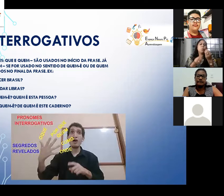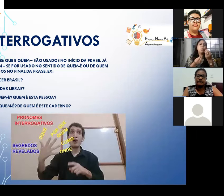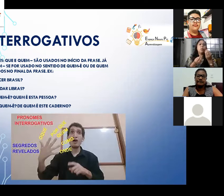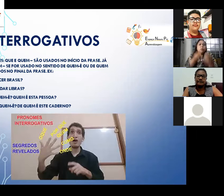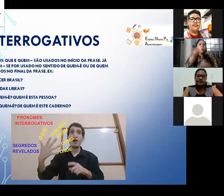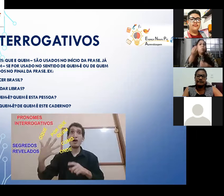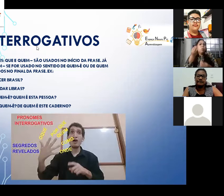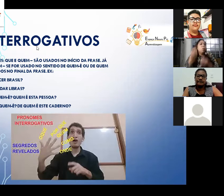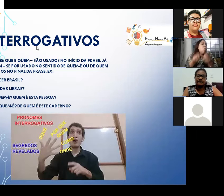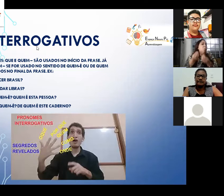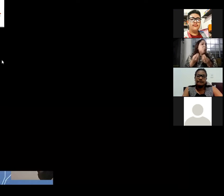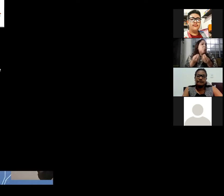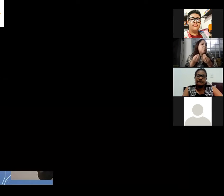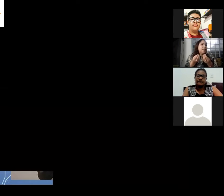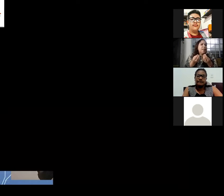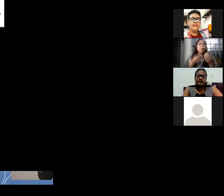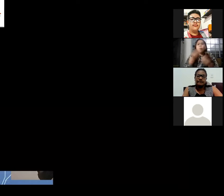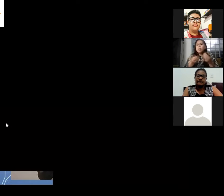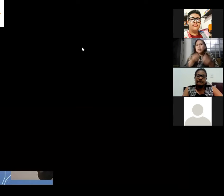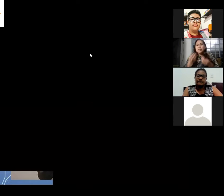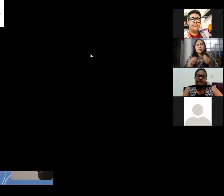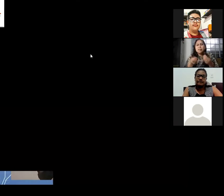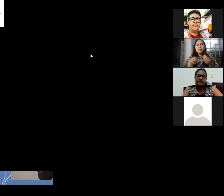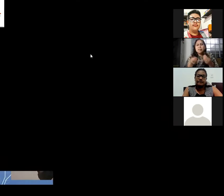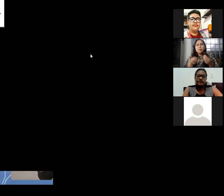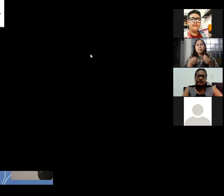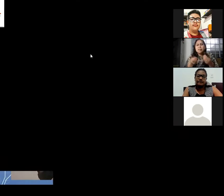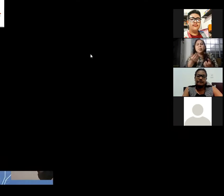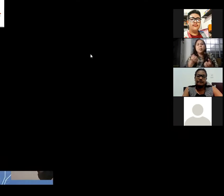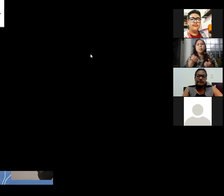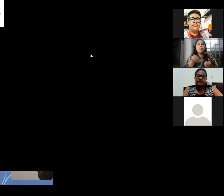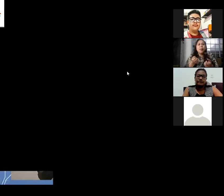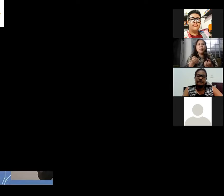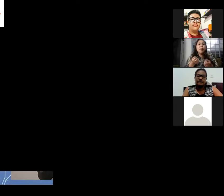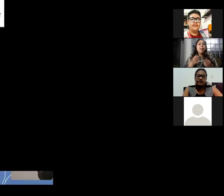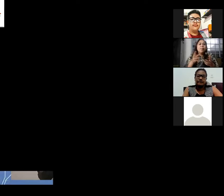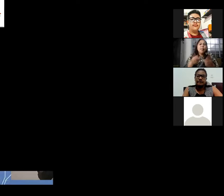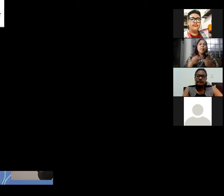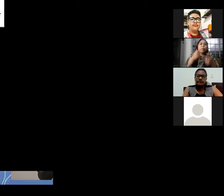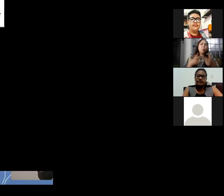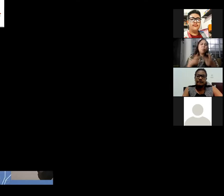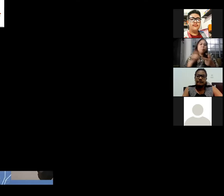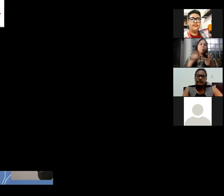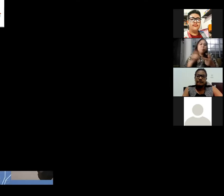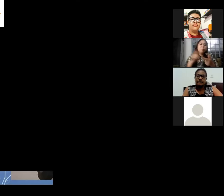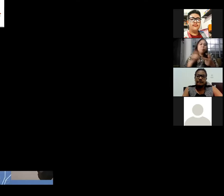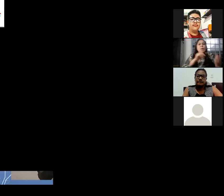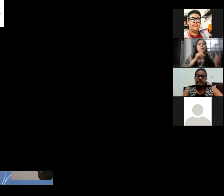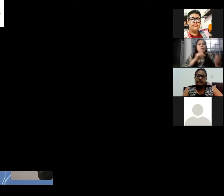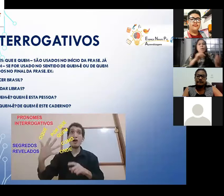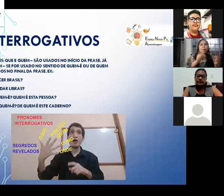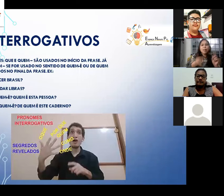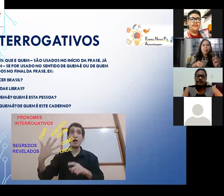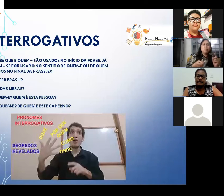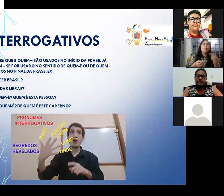como? Como, né? Como aconteceu isso? Não é como de comer, nem é como de parecido. Isso é